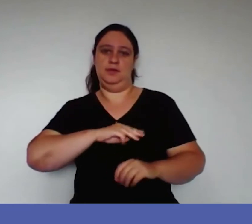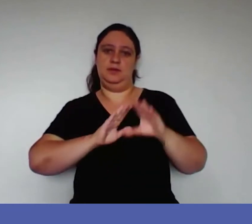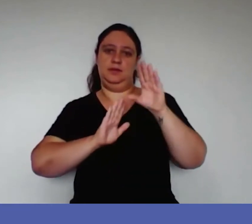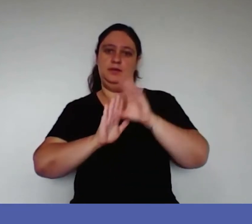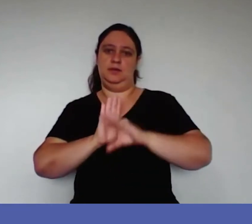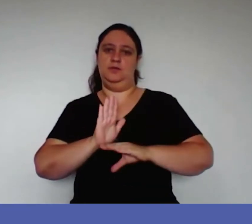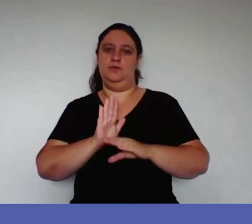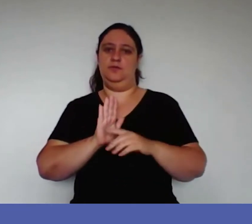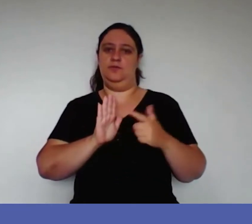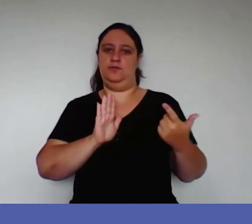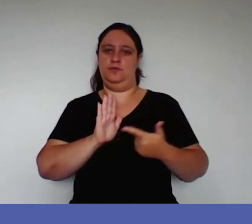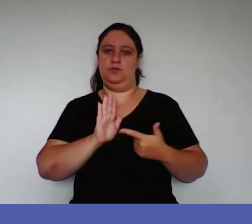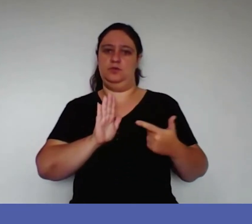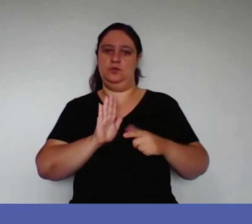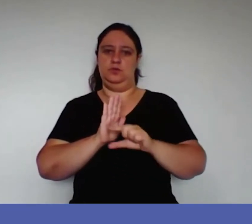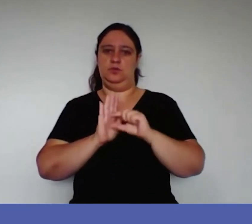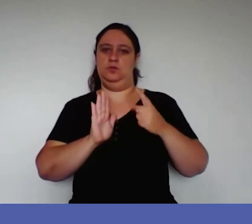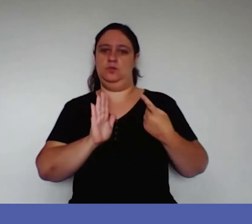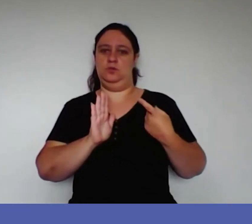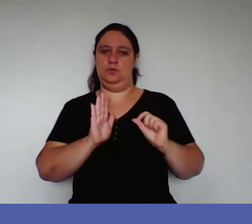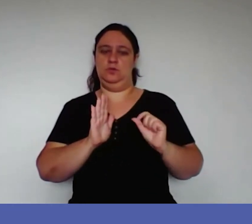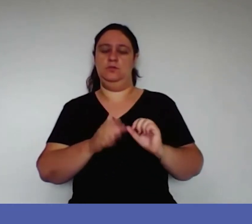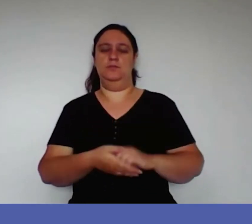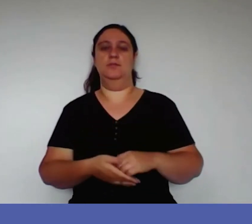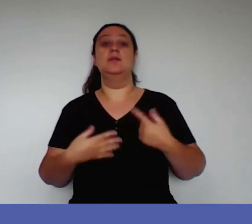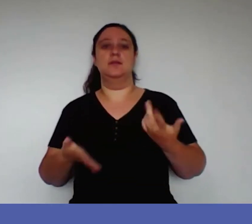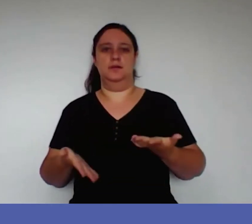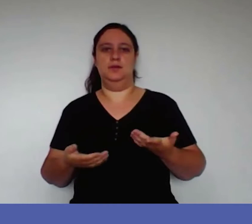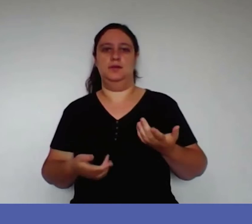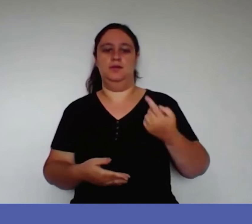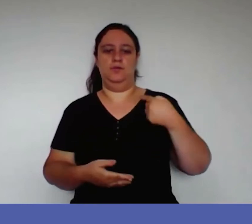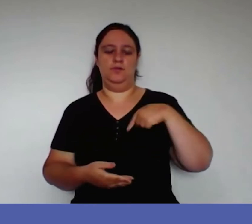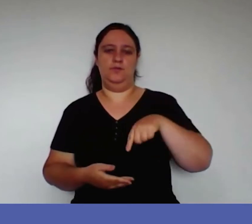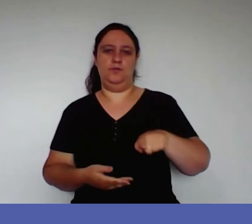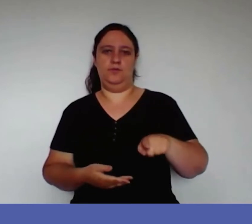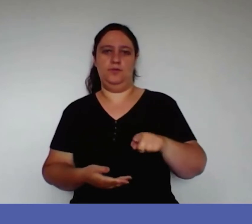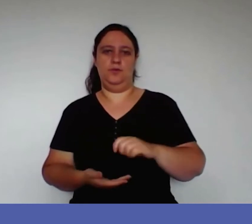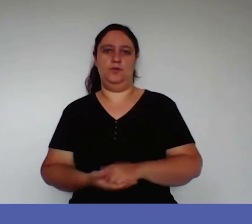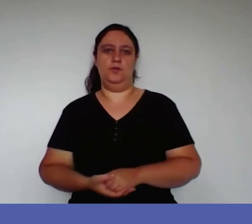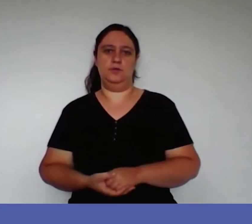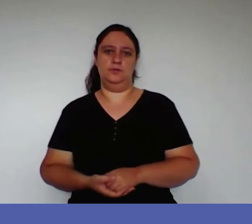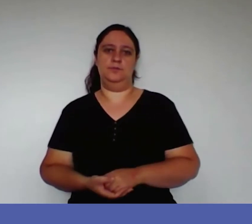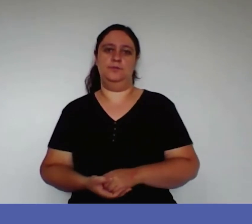né? Eles saindo, vou ler, acho que na